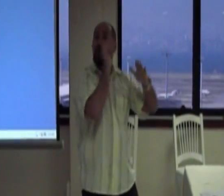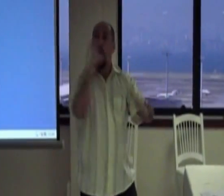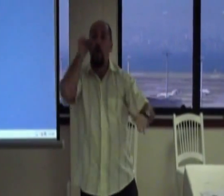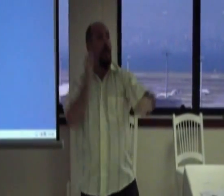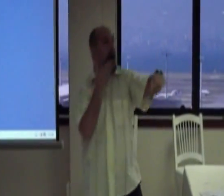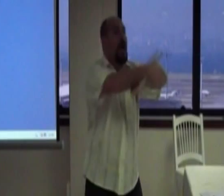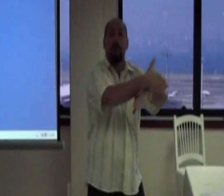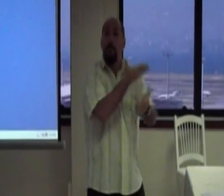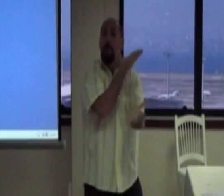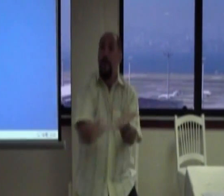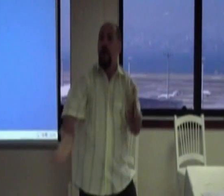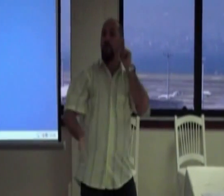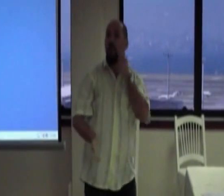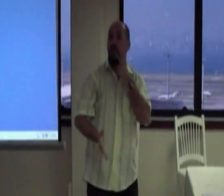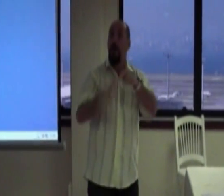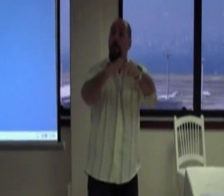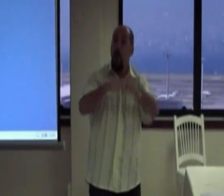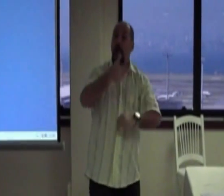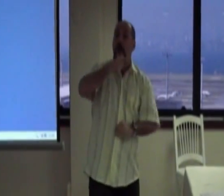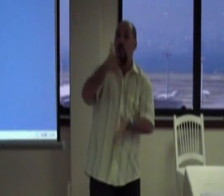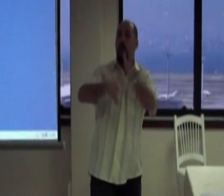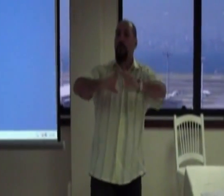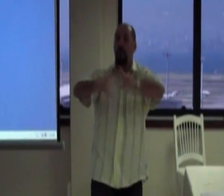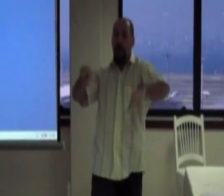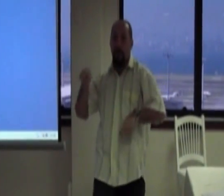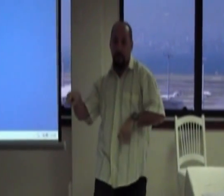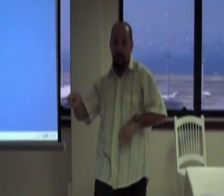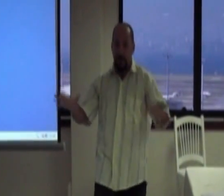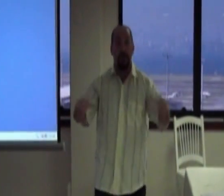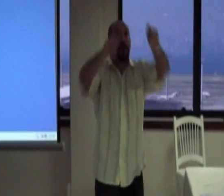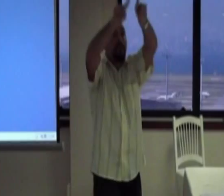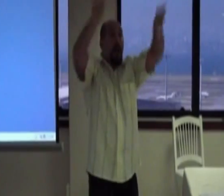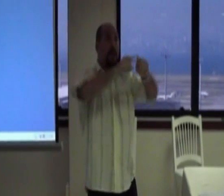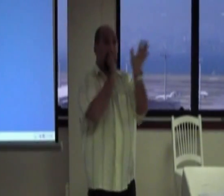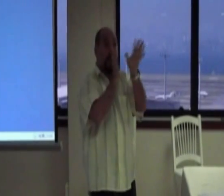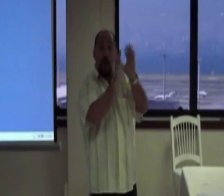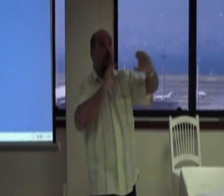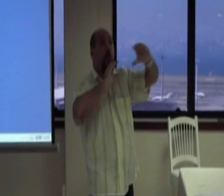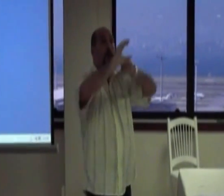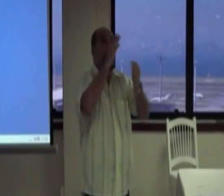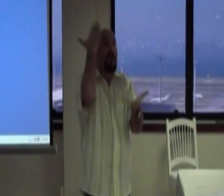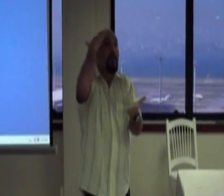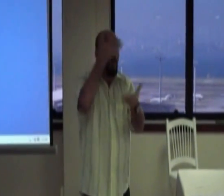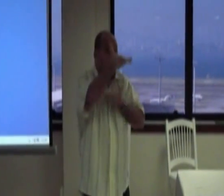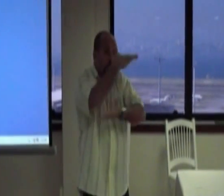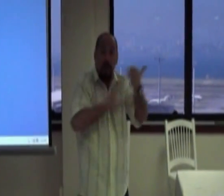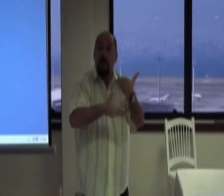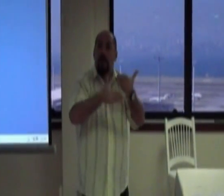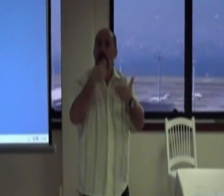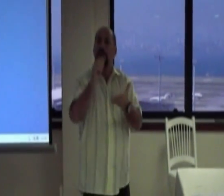em qualquer local, o surdo ele não tem essa questão da prioridade pela questão linguística que não